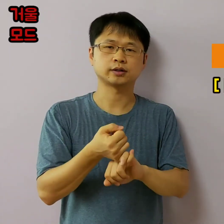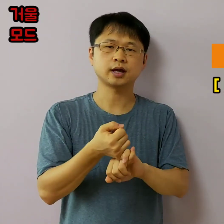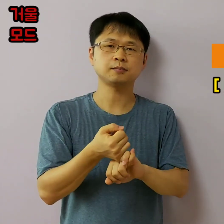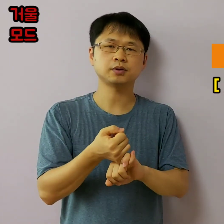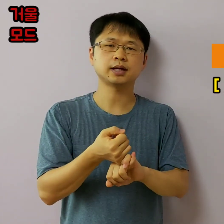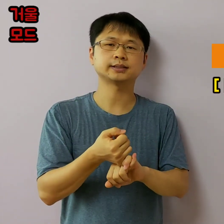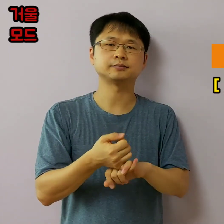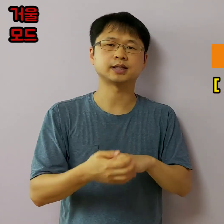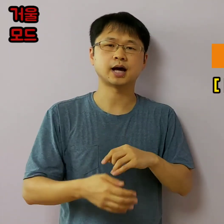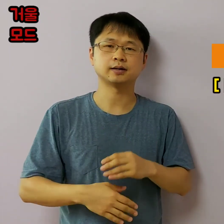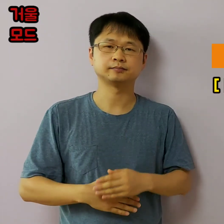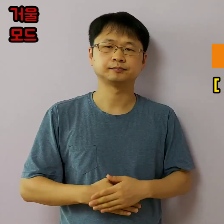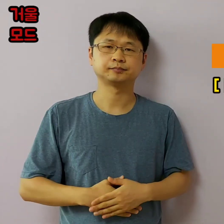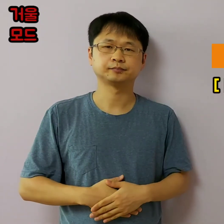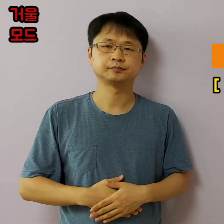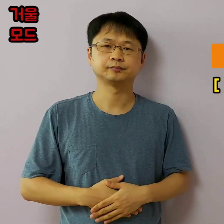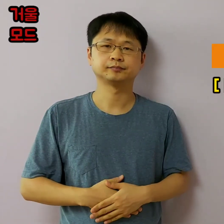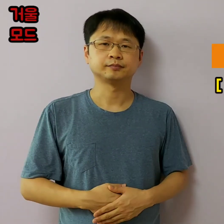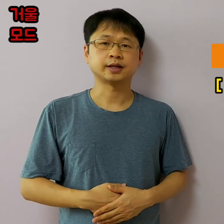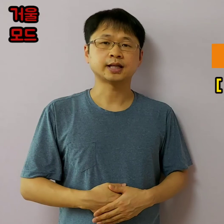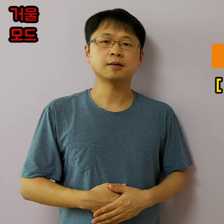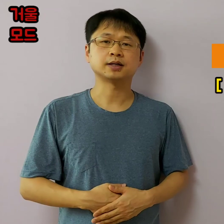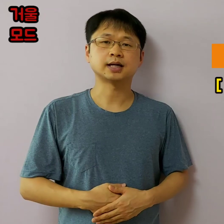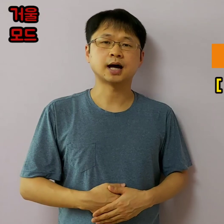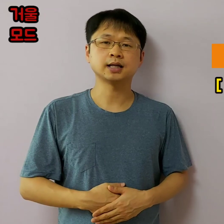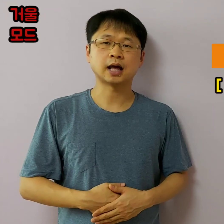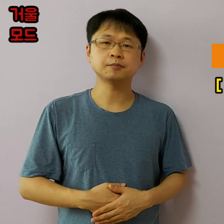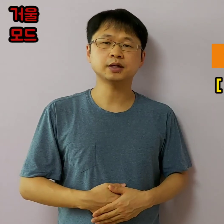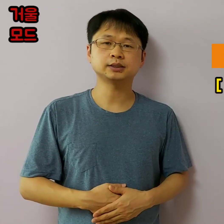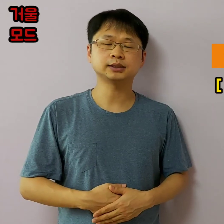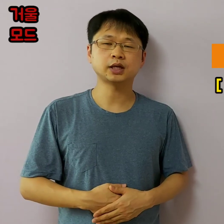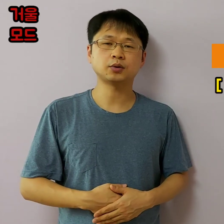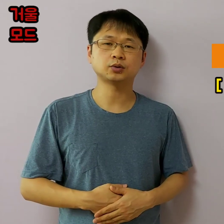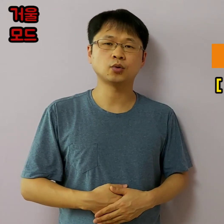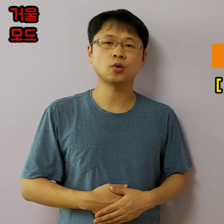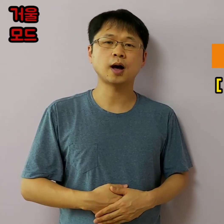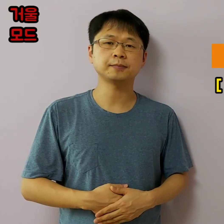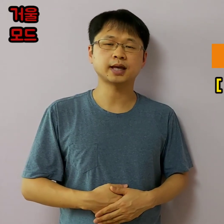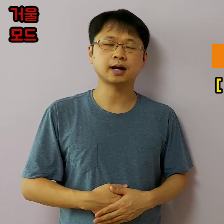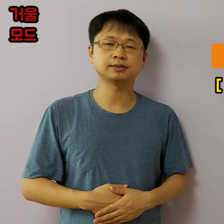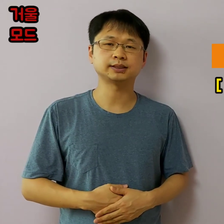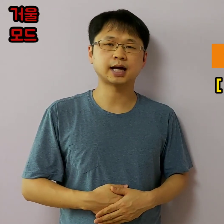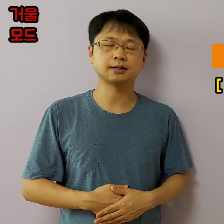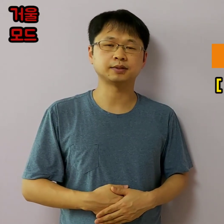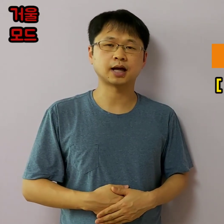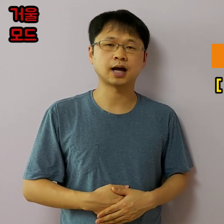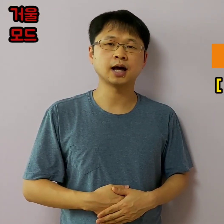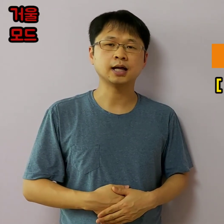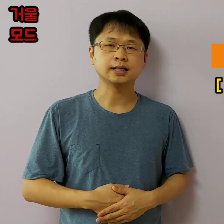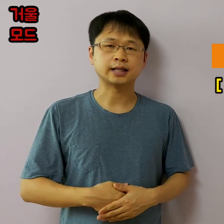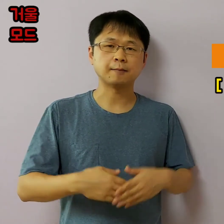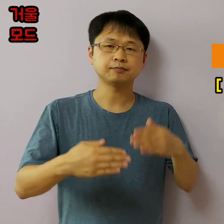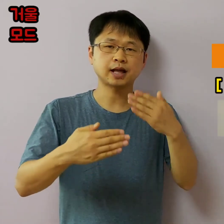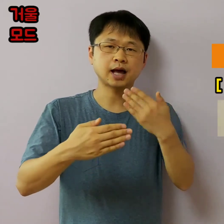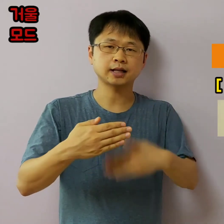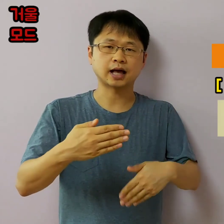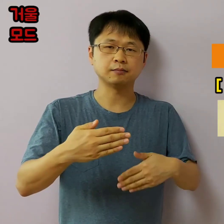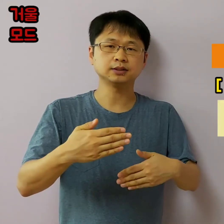이렇게 표현하였습니다. 네, 다음 가사 남겨진 세월도 함께 갑시다입니다. 남다